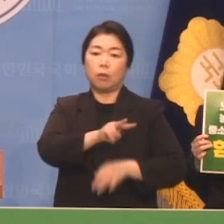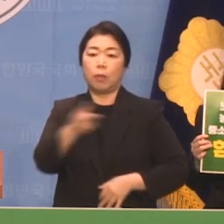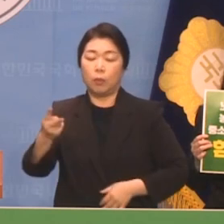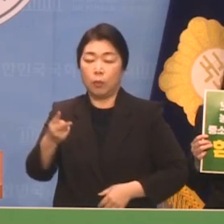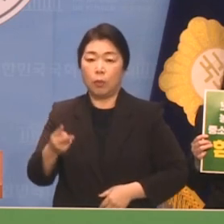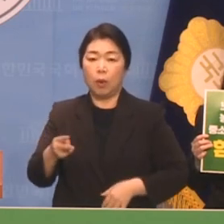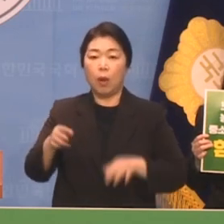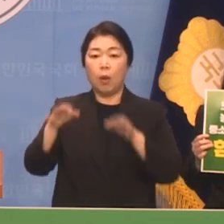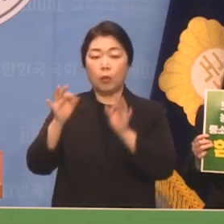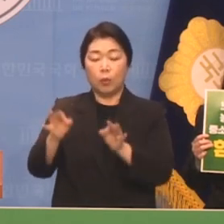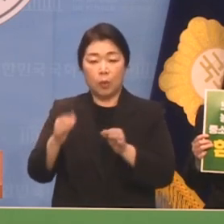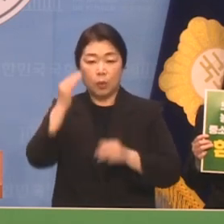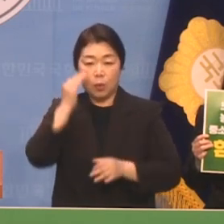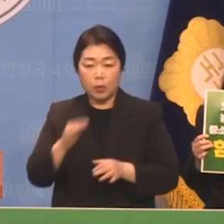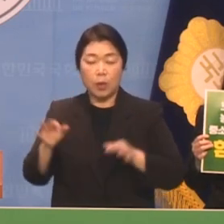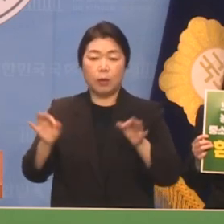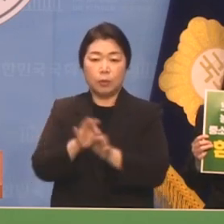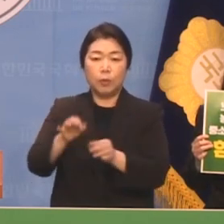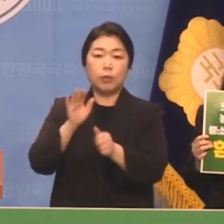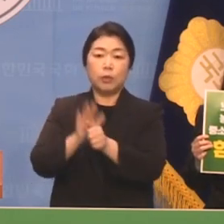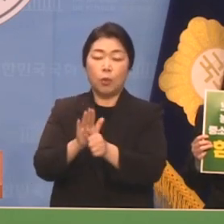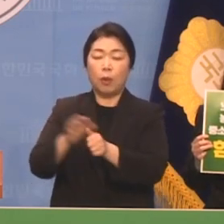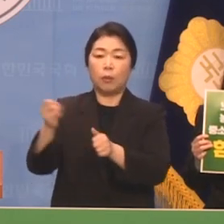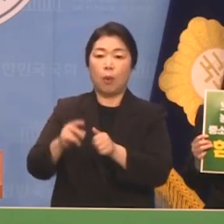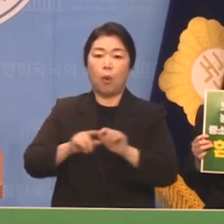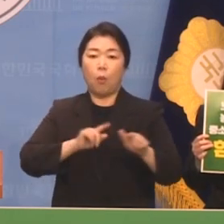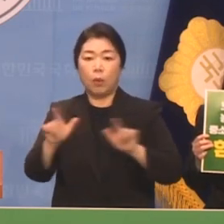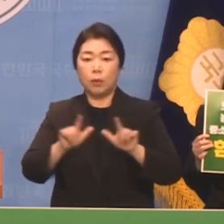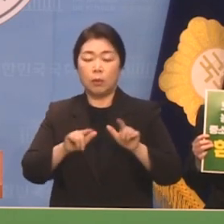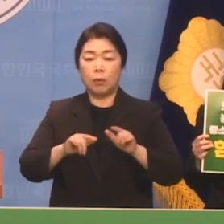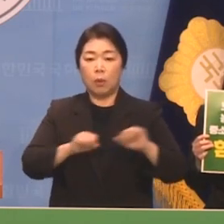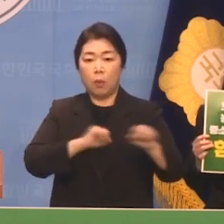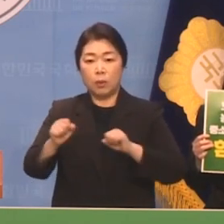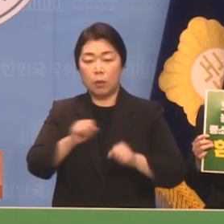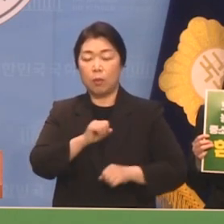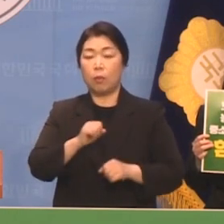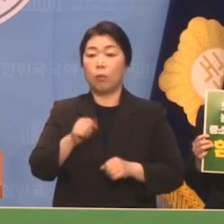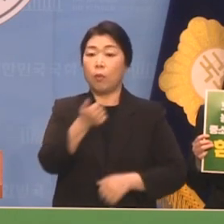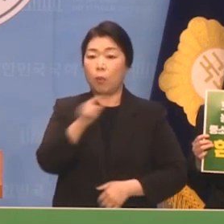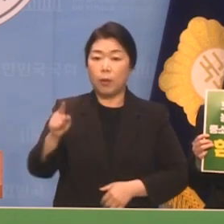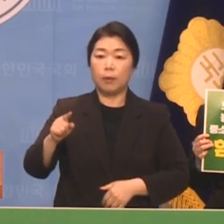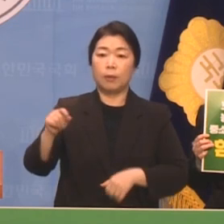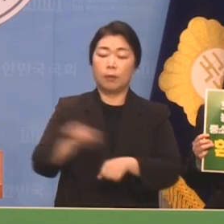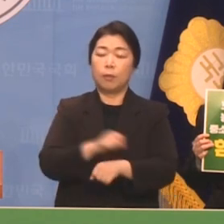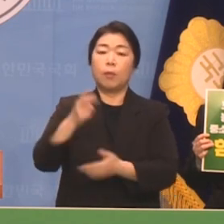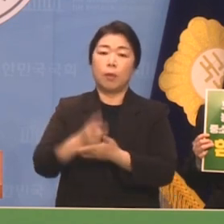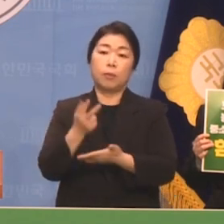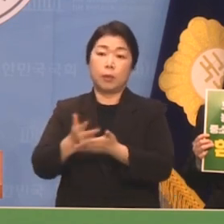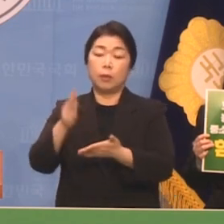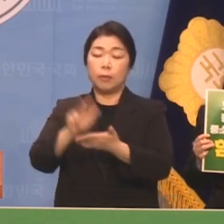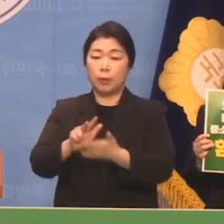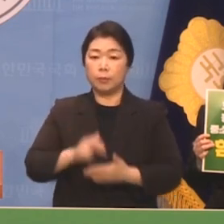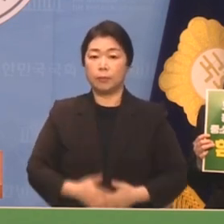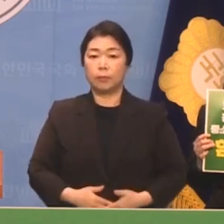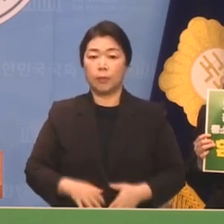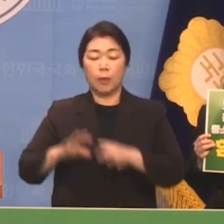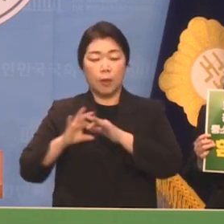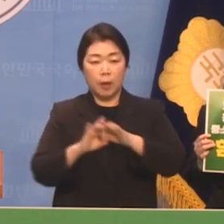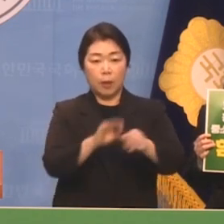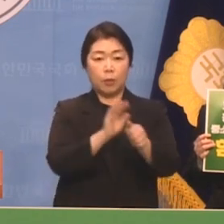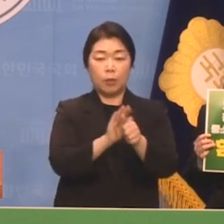녹색금융 지원 및 활성화 특별법을 제정하겠습니다. 지속가능한 공공조달을